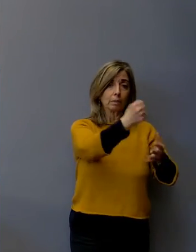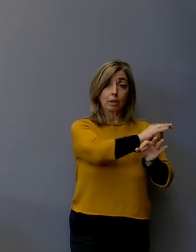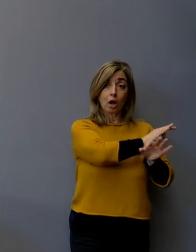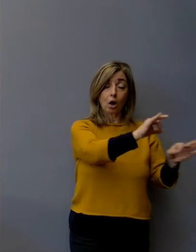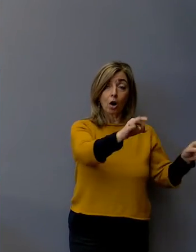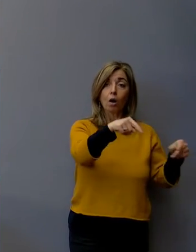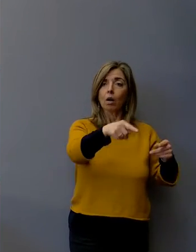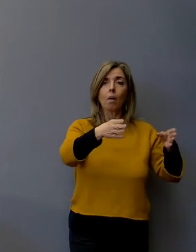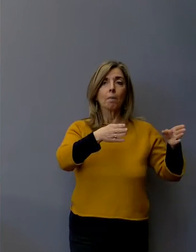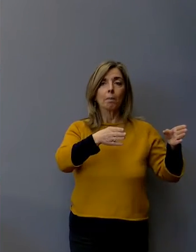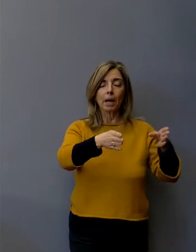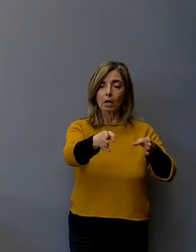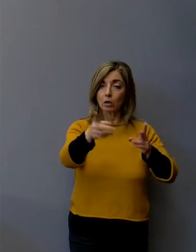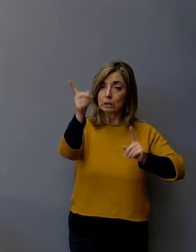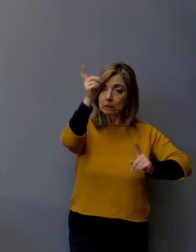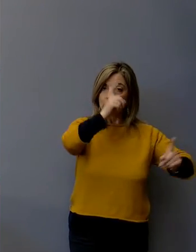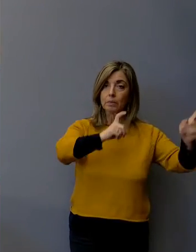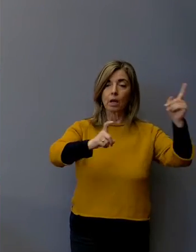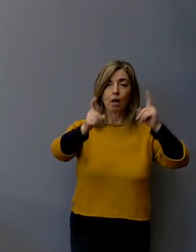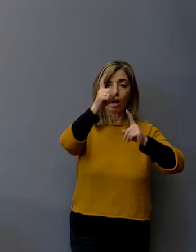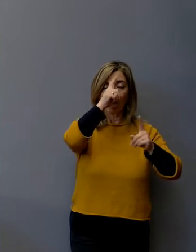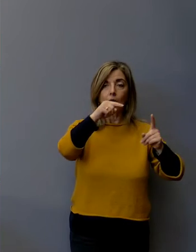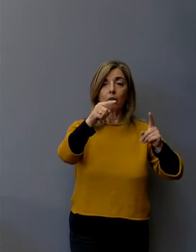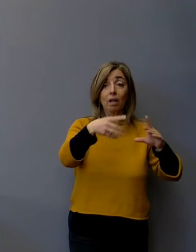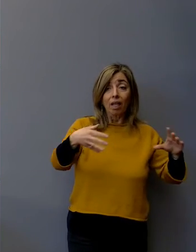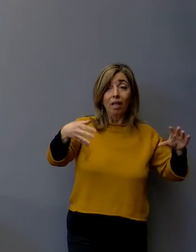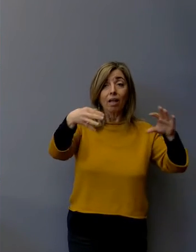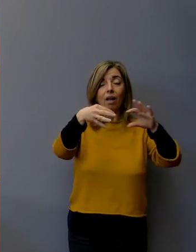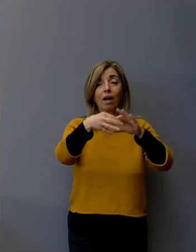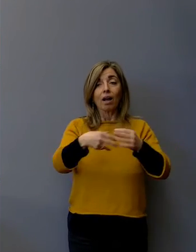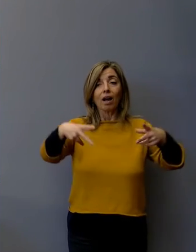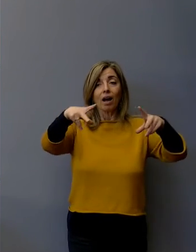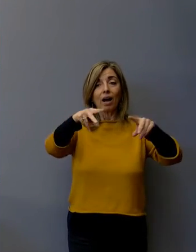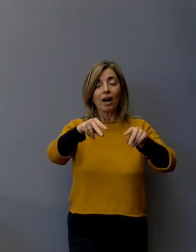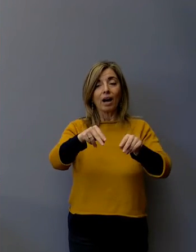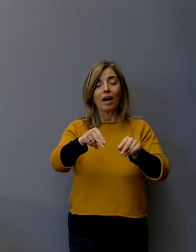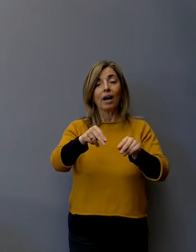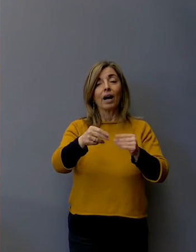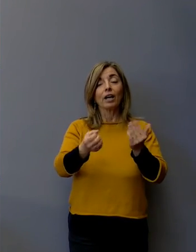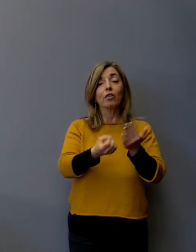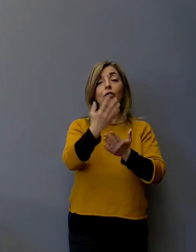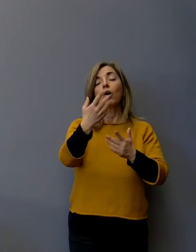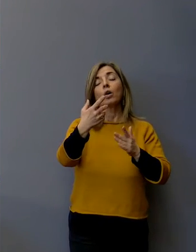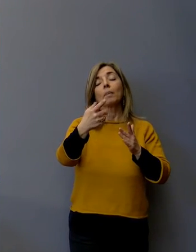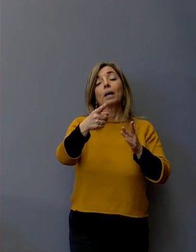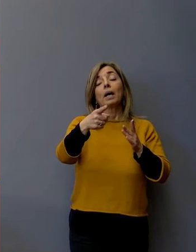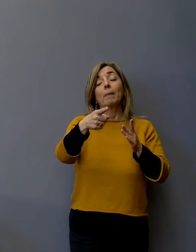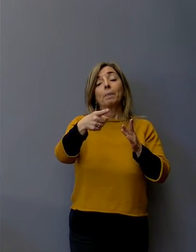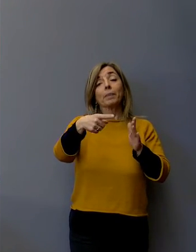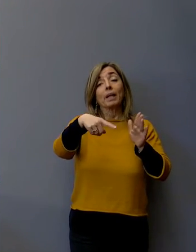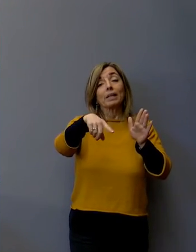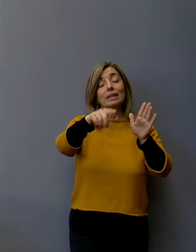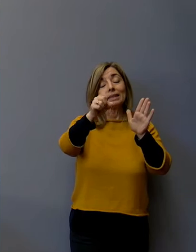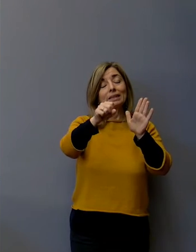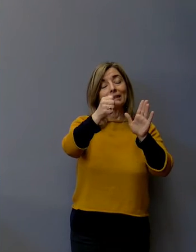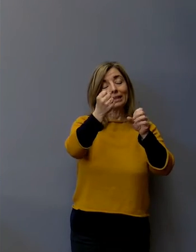che si interseca con la riforma dello statuto abolire il budget di conto capitale a un errore e non è vero che senza una